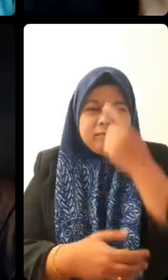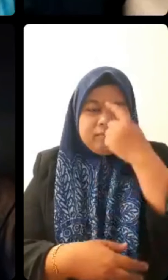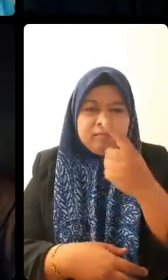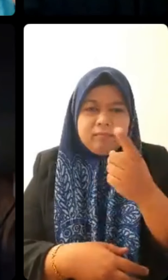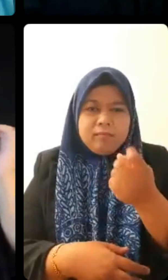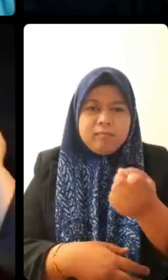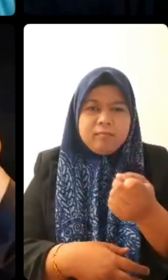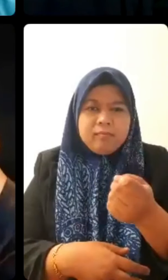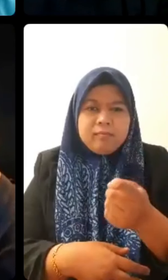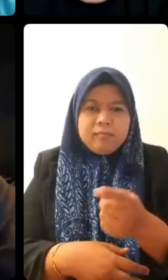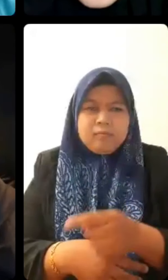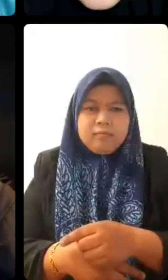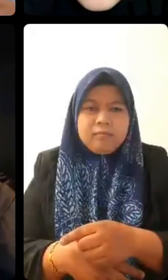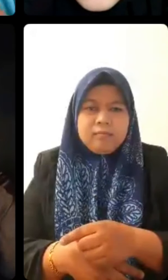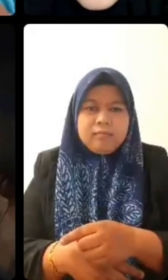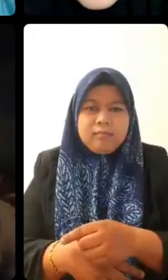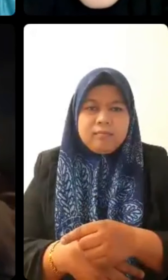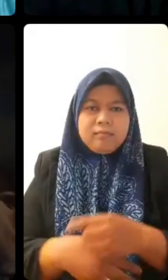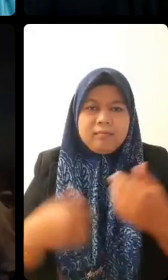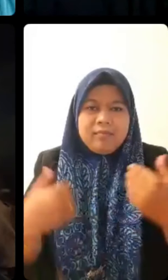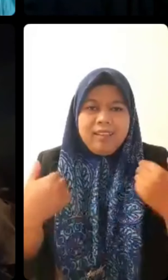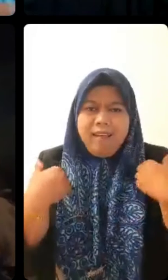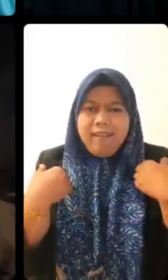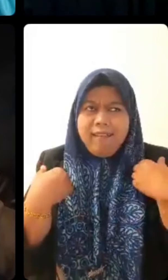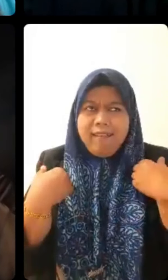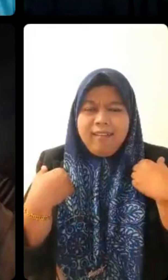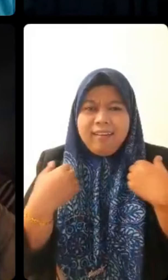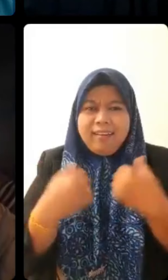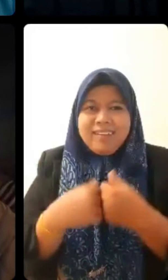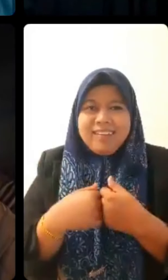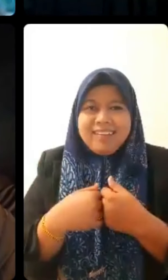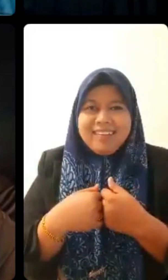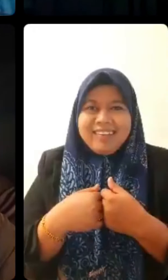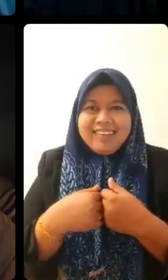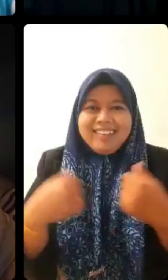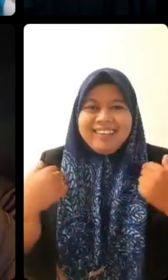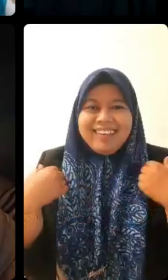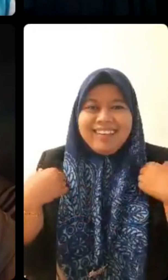ada bunyi sedikit di belakang. Tak tahu dari mana datang. Tiba-tiba je bunyi.